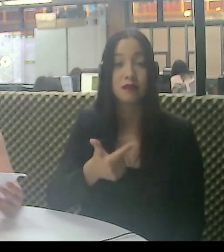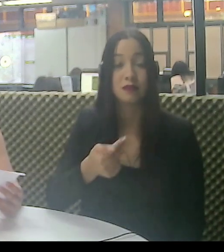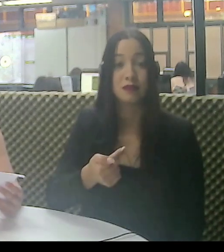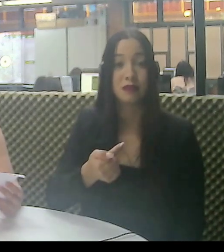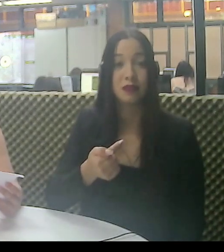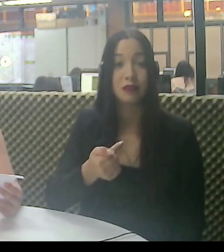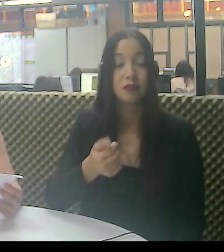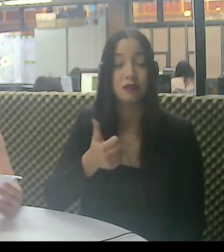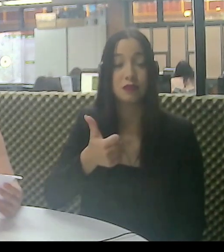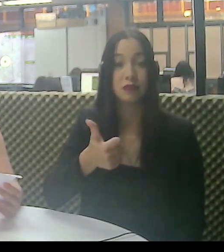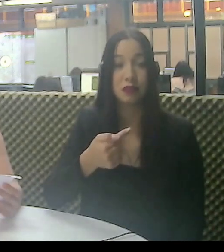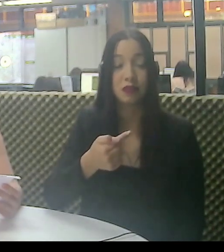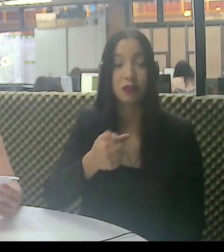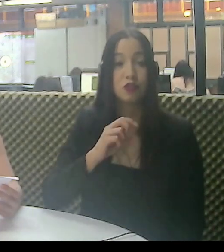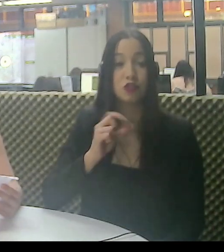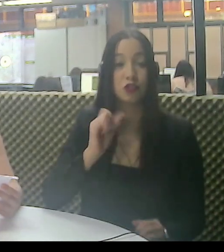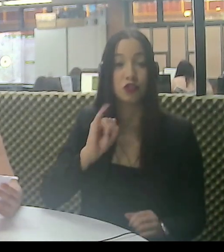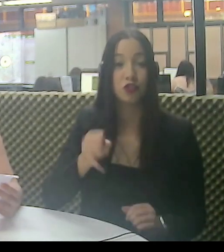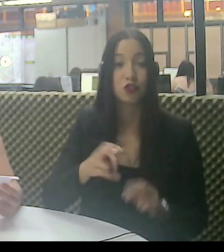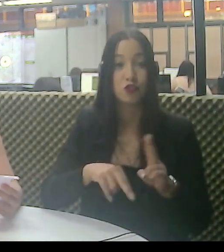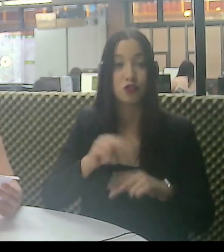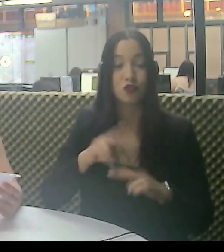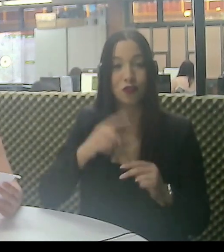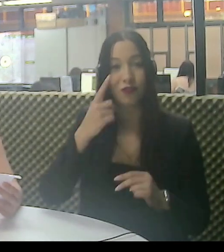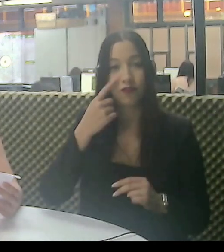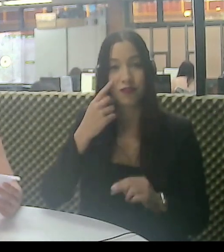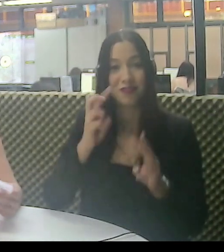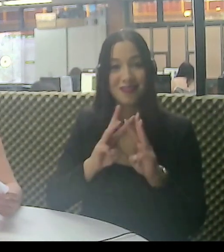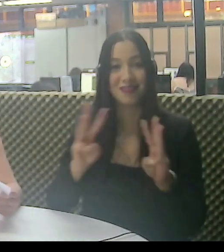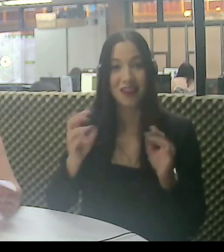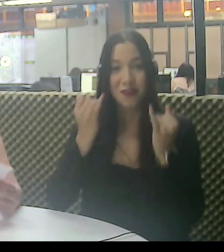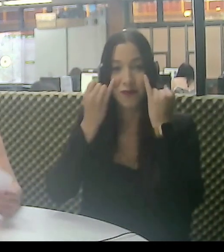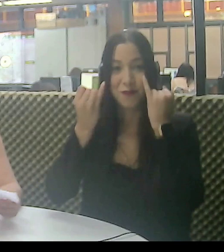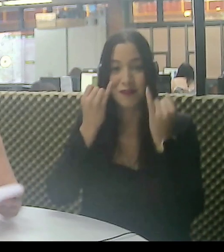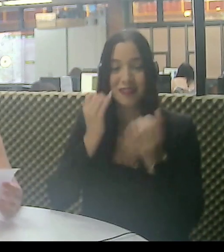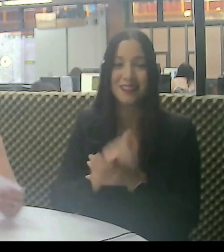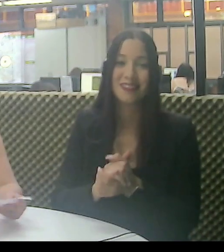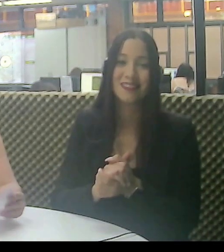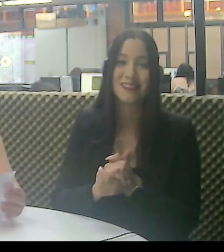em junho confira lá no nosso portal mais informações